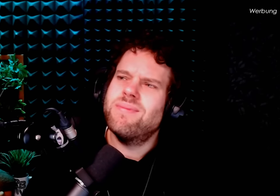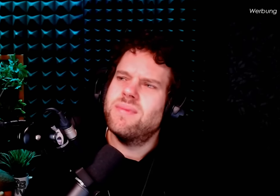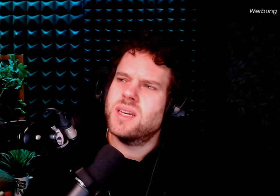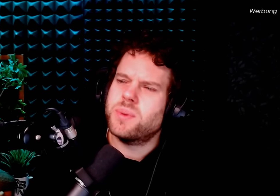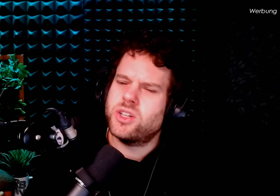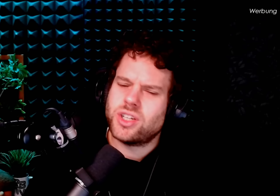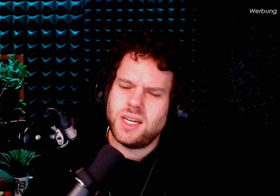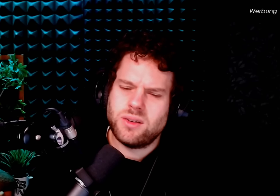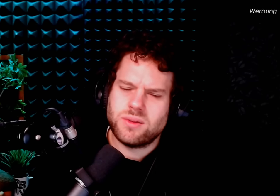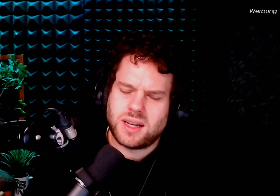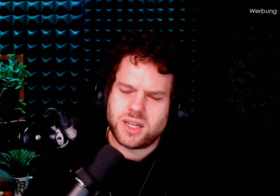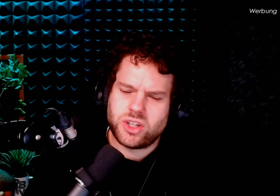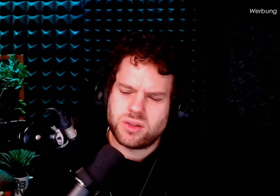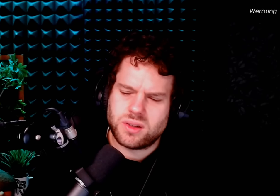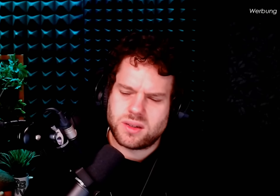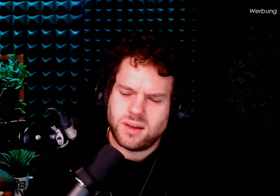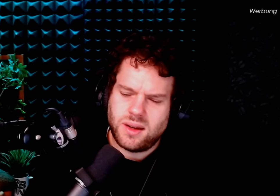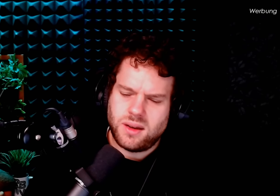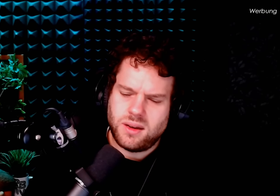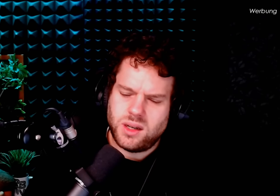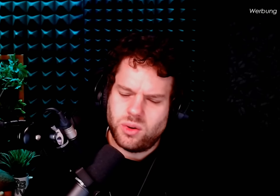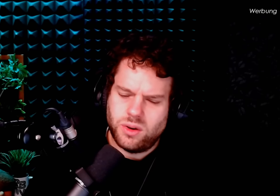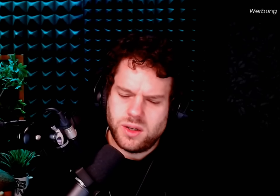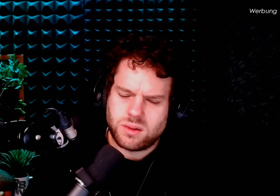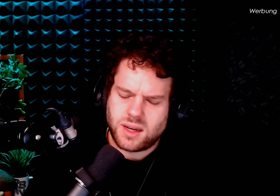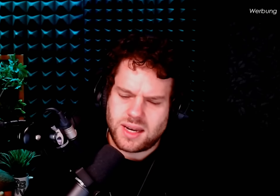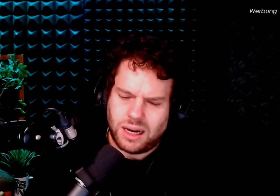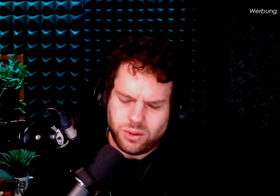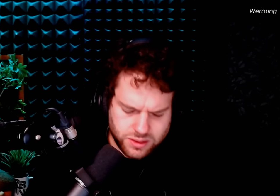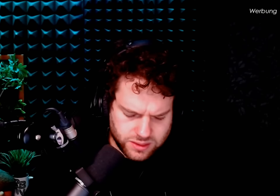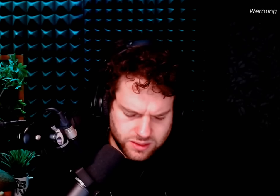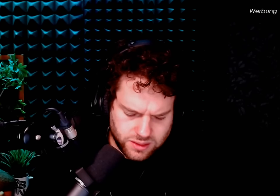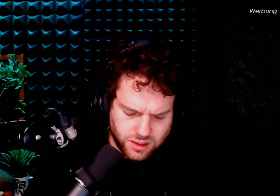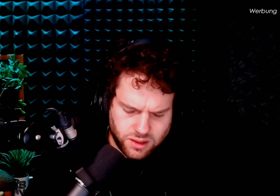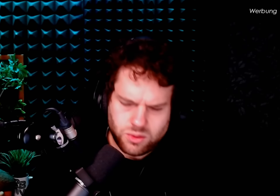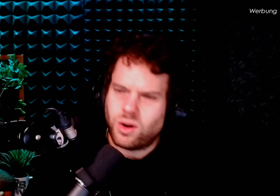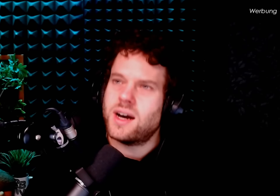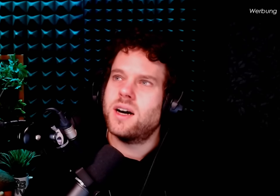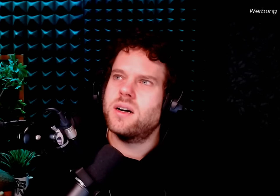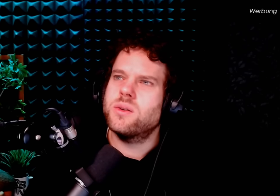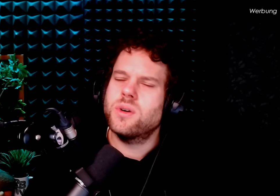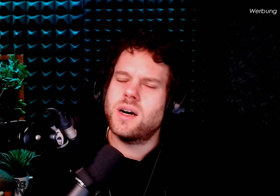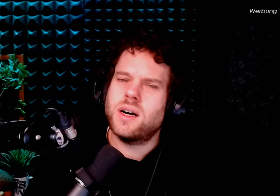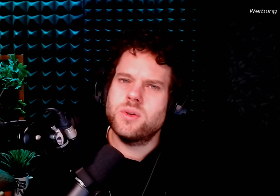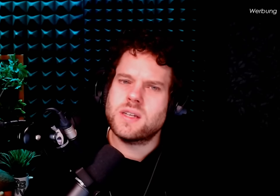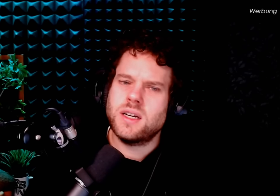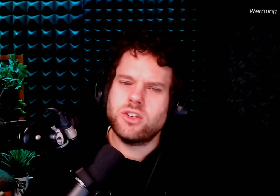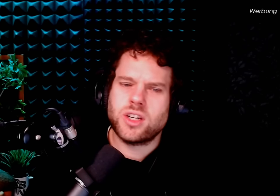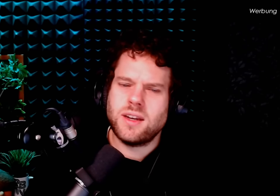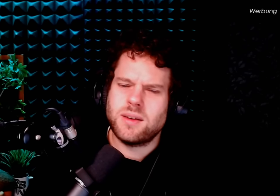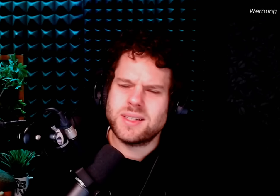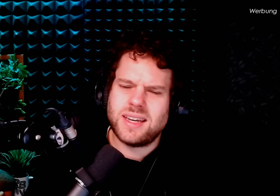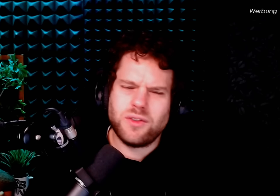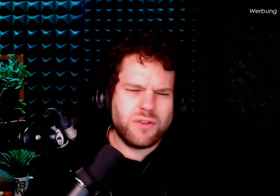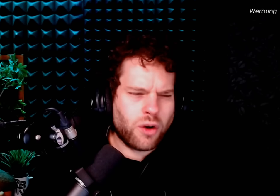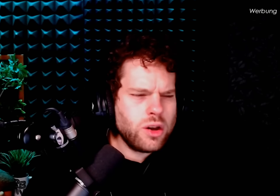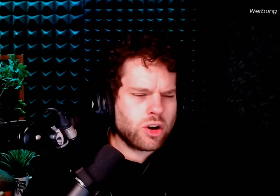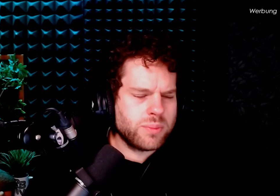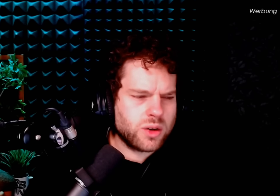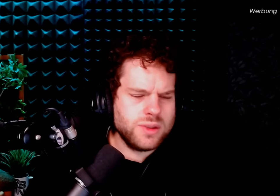Ich hab geschrien und geklatscht und gejohlt und gejauchzt. Hurra, hurra, Hussar geschrien, aber das ist eigentlich vollkommener